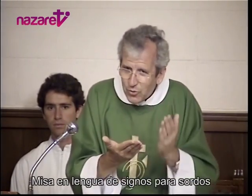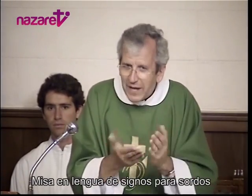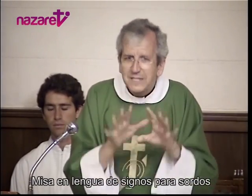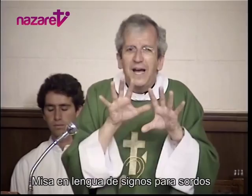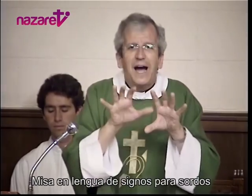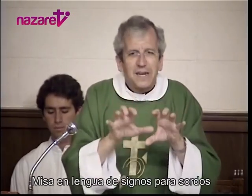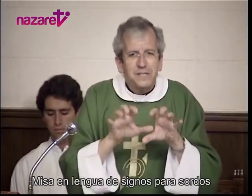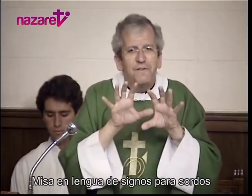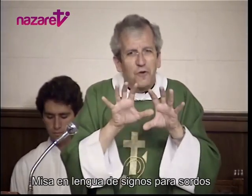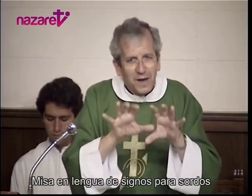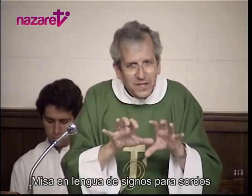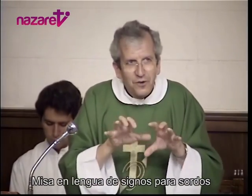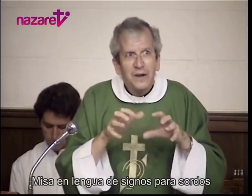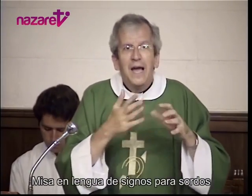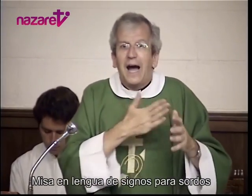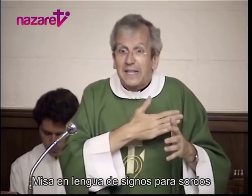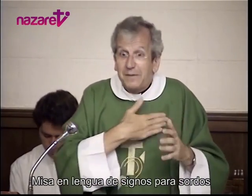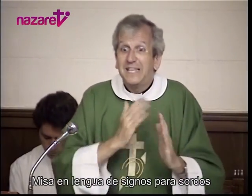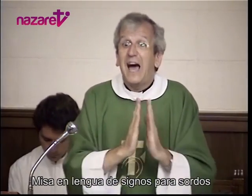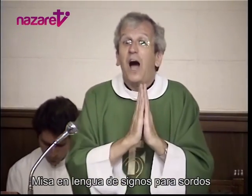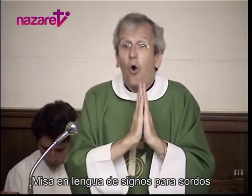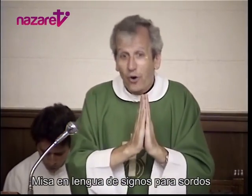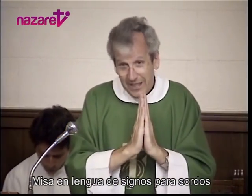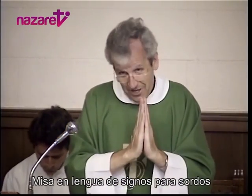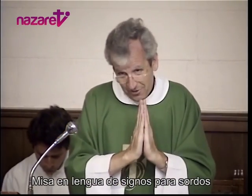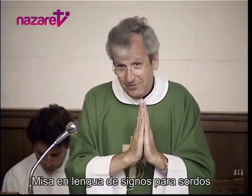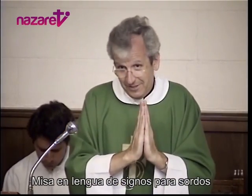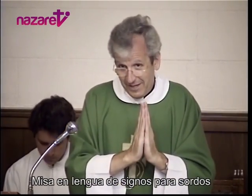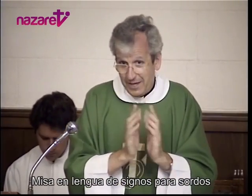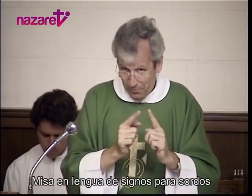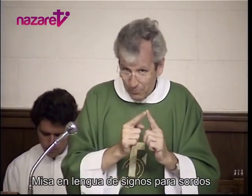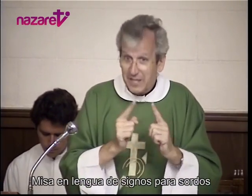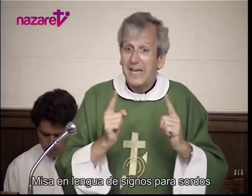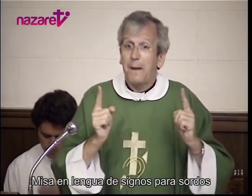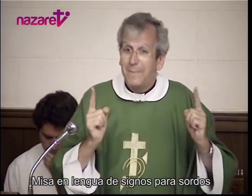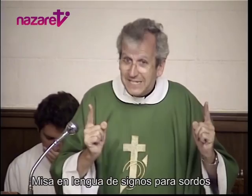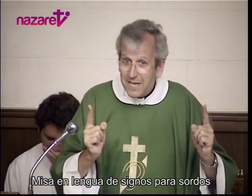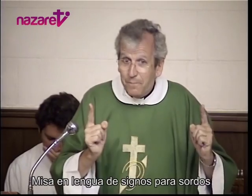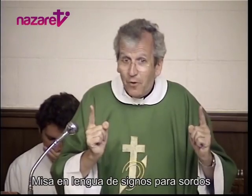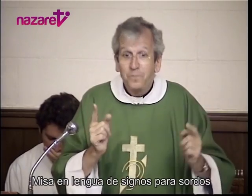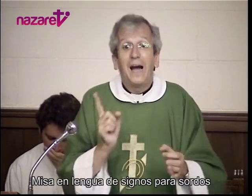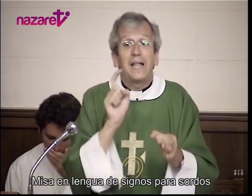lecturas, a través de formación, a través de la oración, que podemos dedicar más tiempo, a